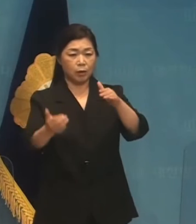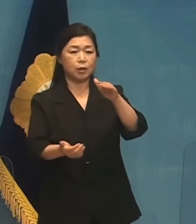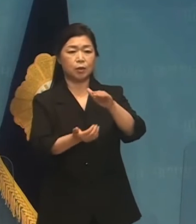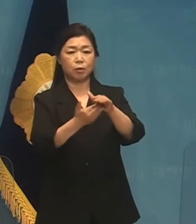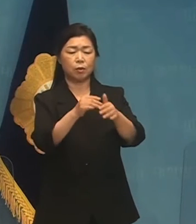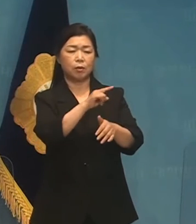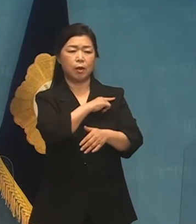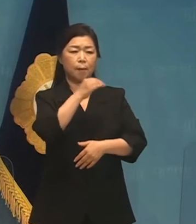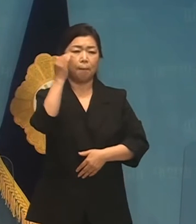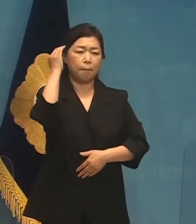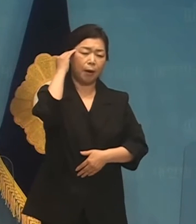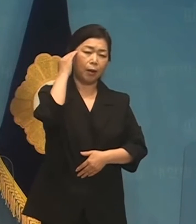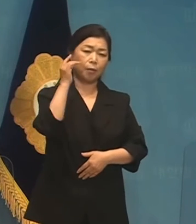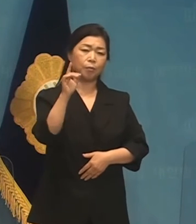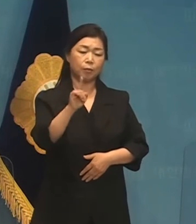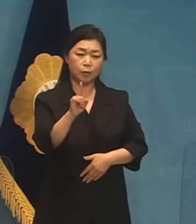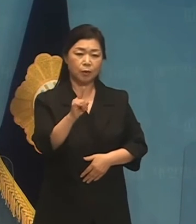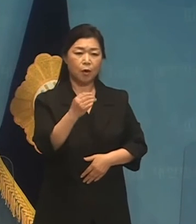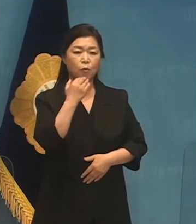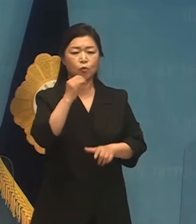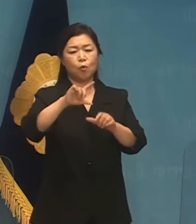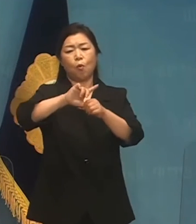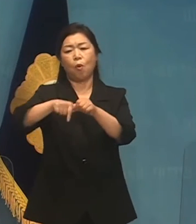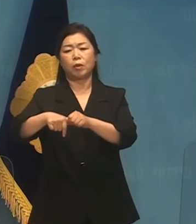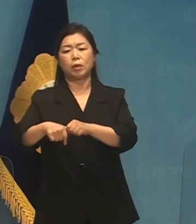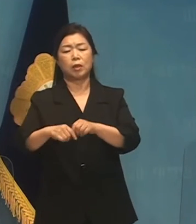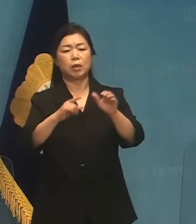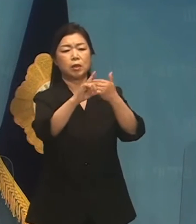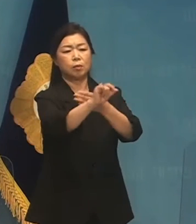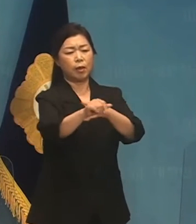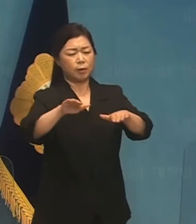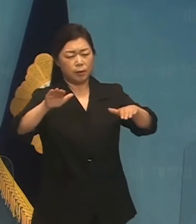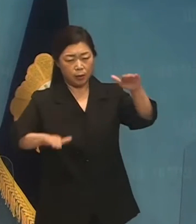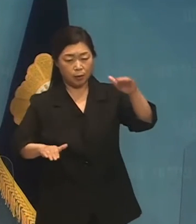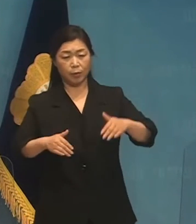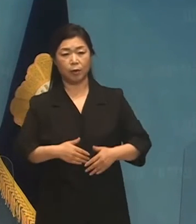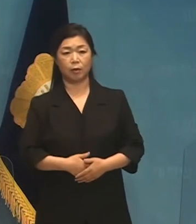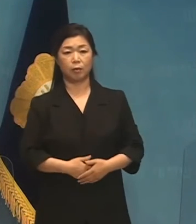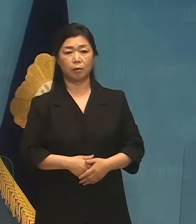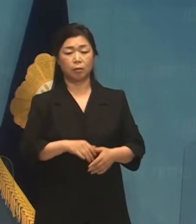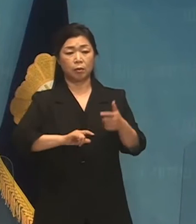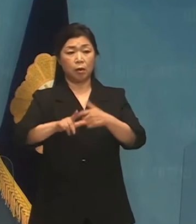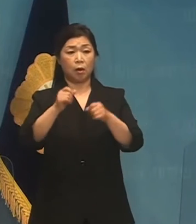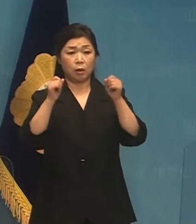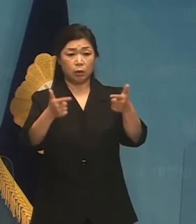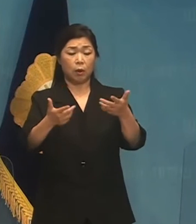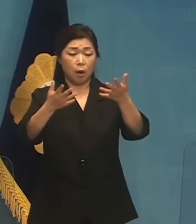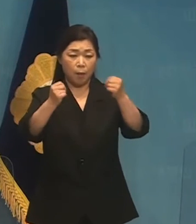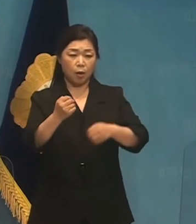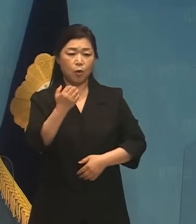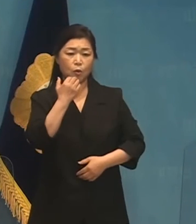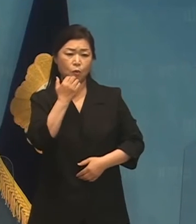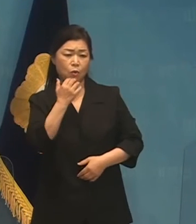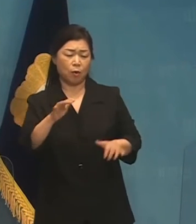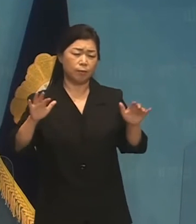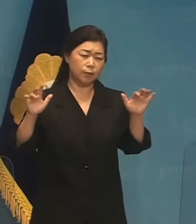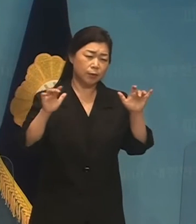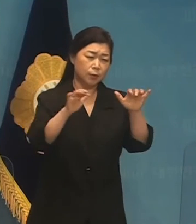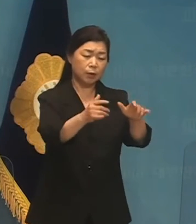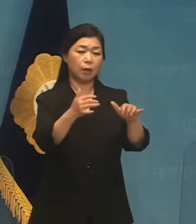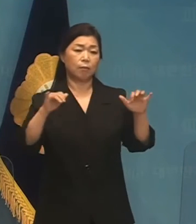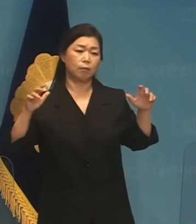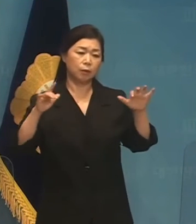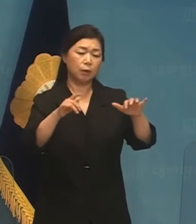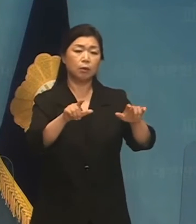큰 걸림돌 중 하나는 수도권과 지방의 격차입니다. 더 기회가 많은 서울로